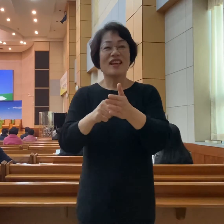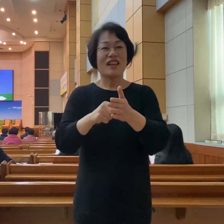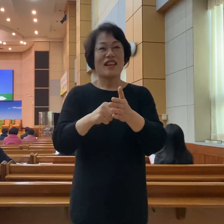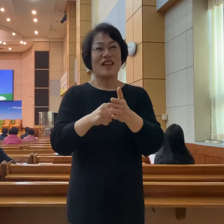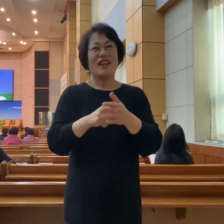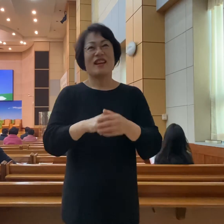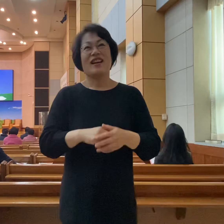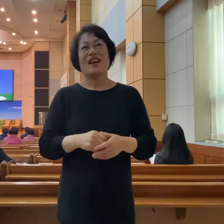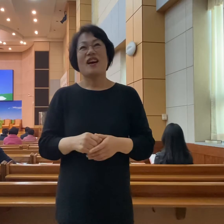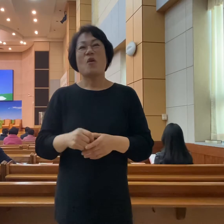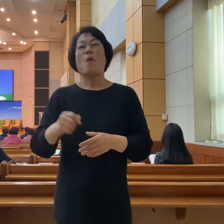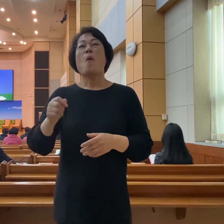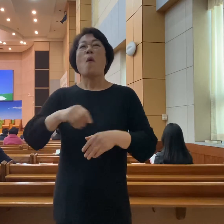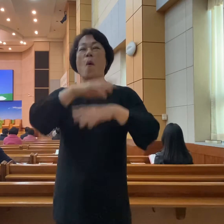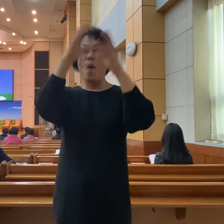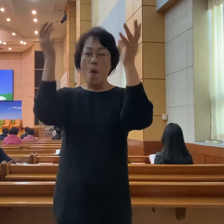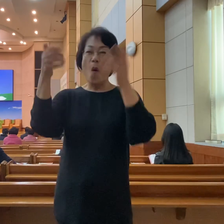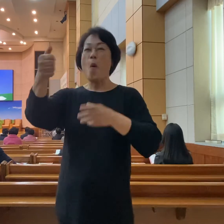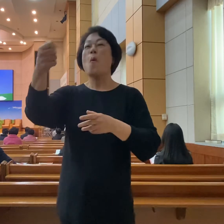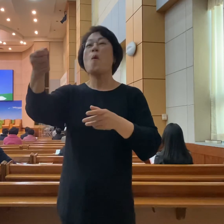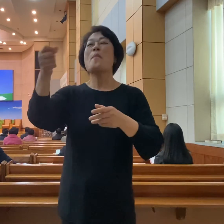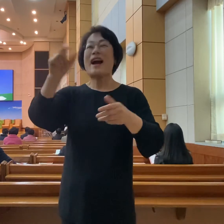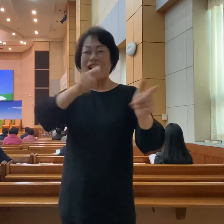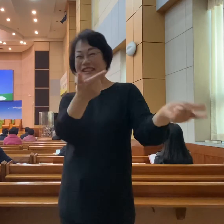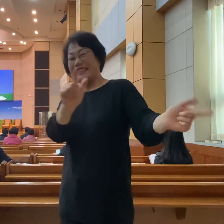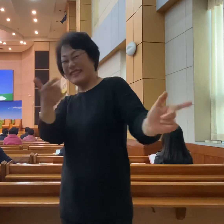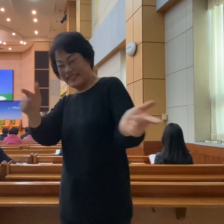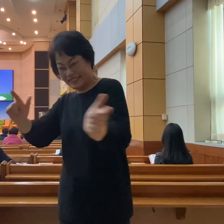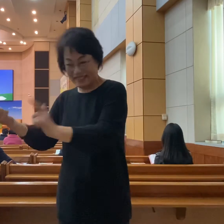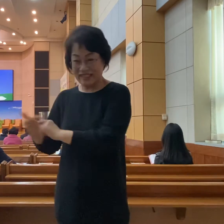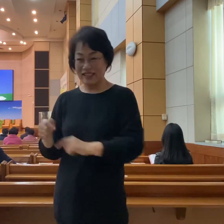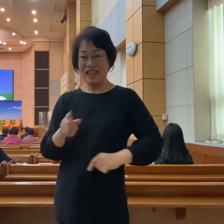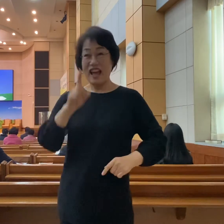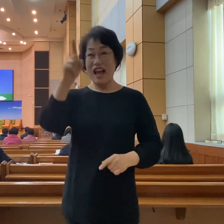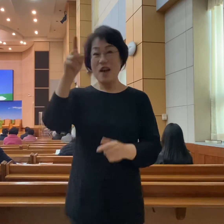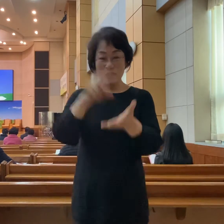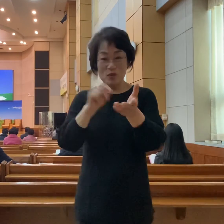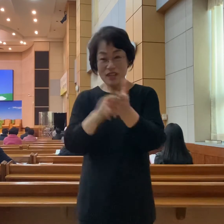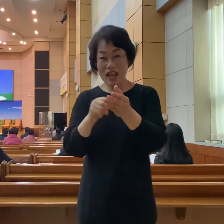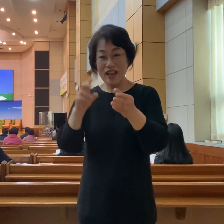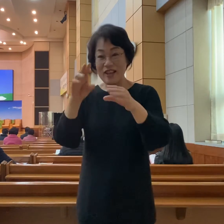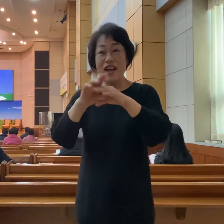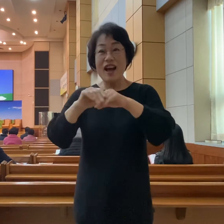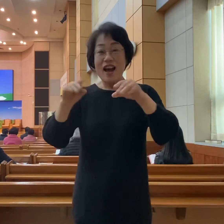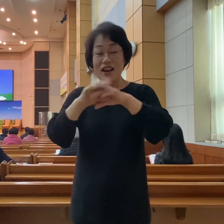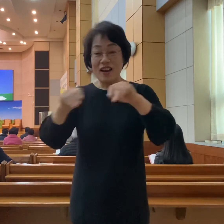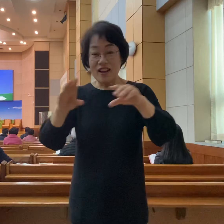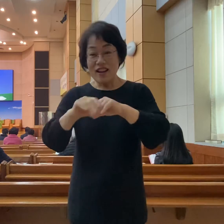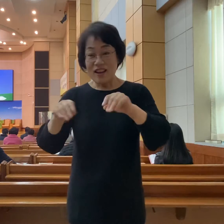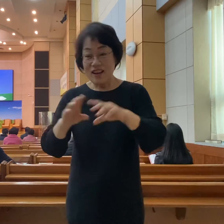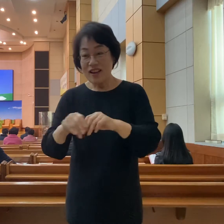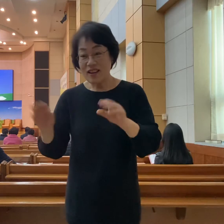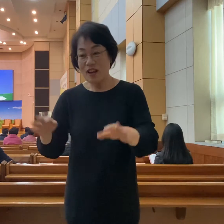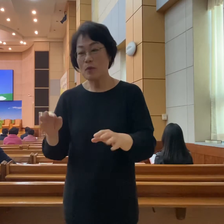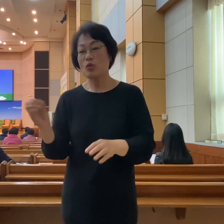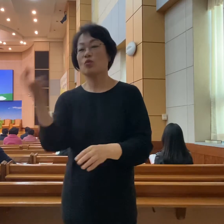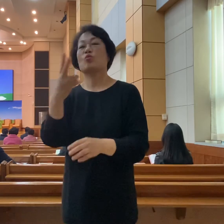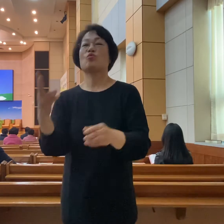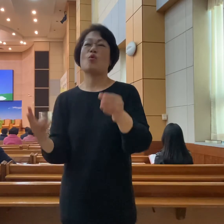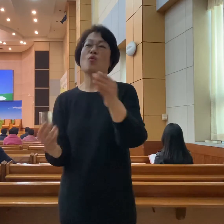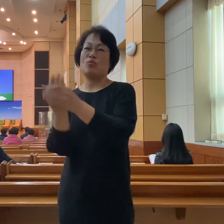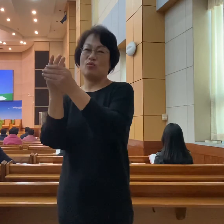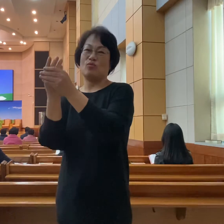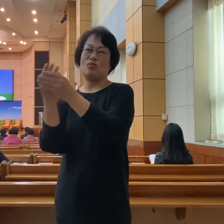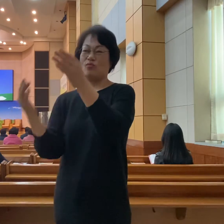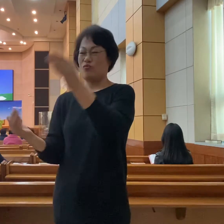5만 가지 문제, 5만 가지. 한 문제 지나가면 또 문제 있고, 이 문제 지나가면 또 문제 있고, 더